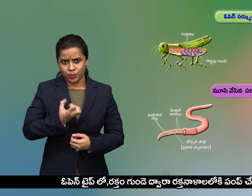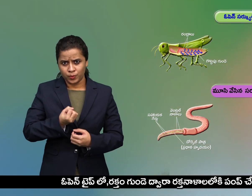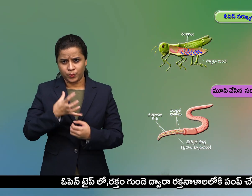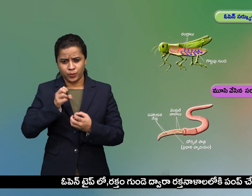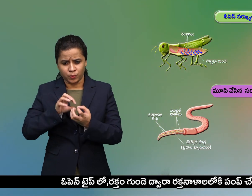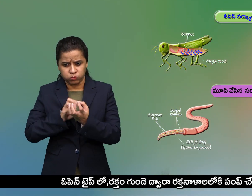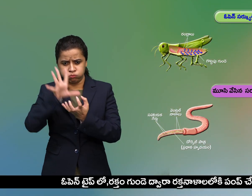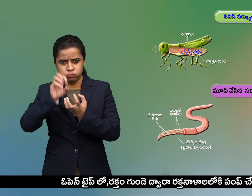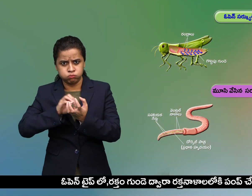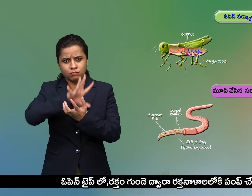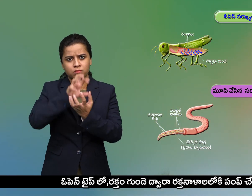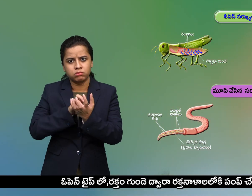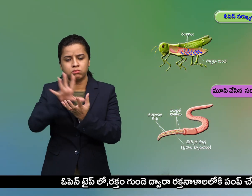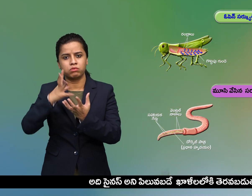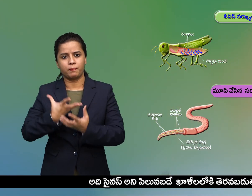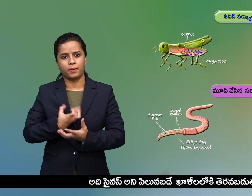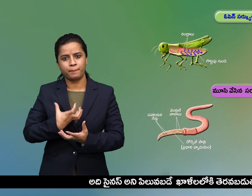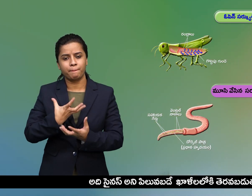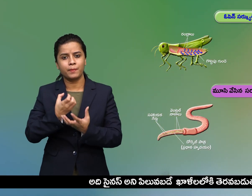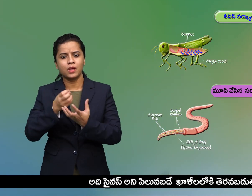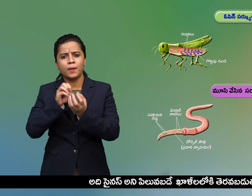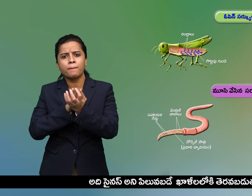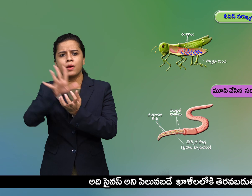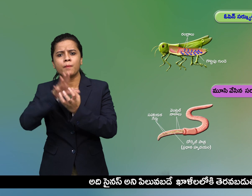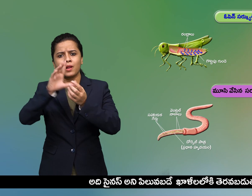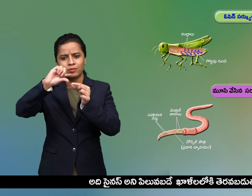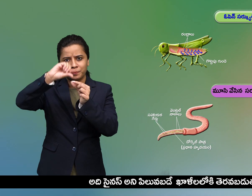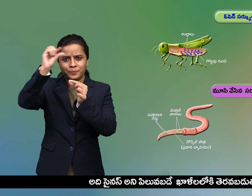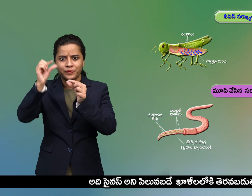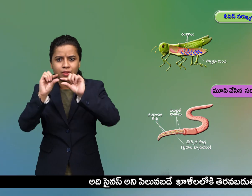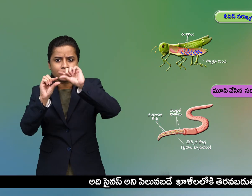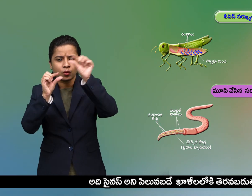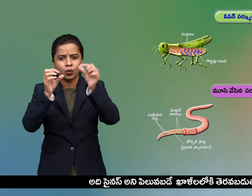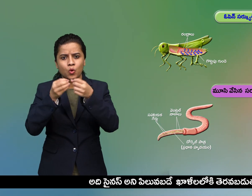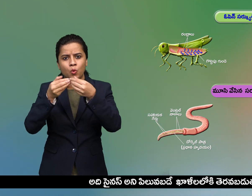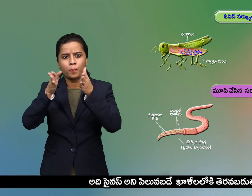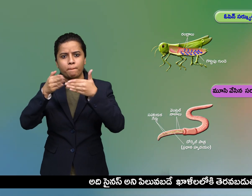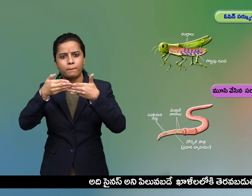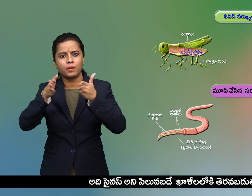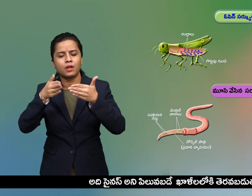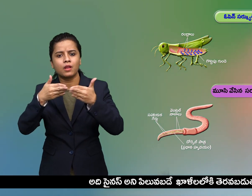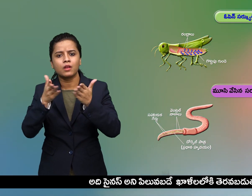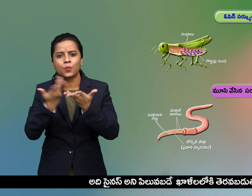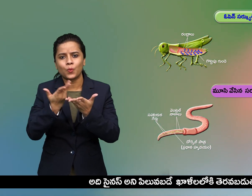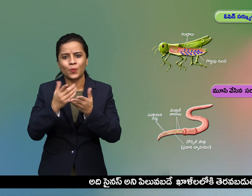రక్తనాళాలలోకి పంప్ చేయబడుతుంది. అది సైనస్ అని పిలువబడే ఖాళీలలోకి